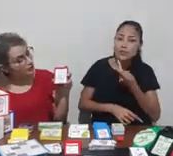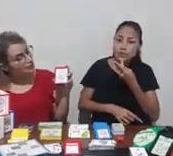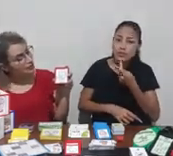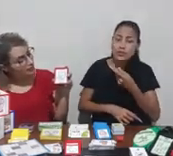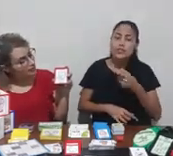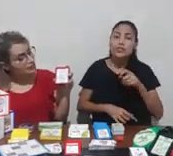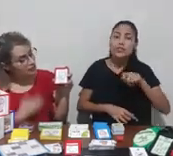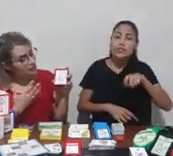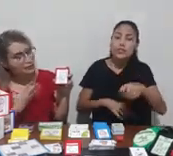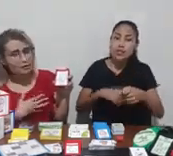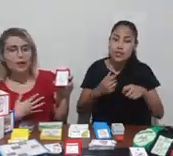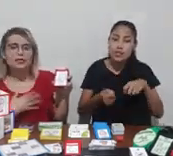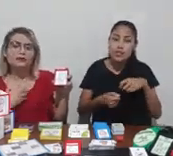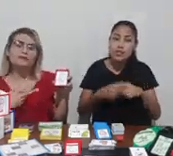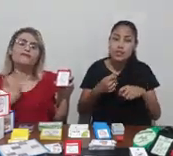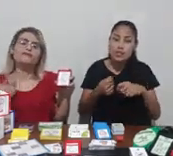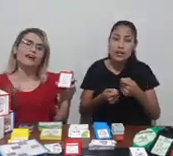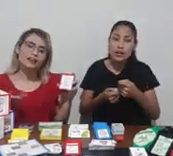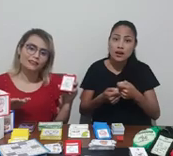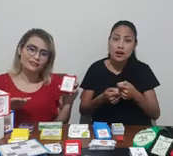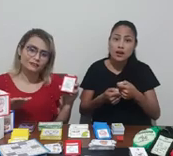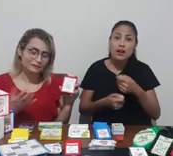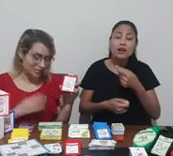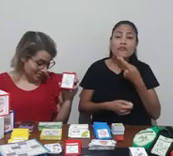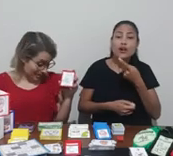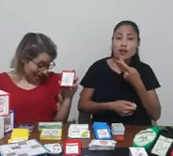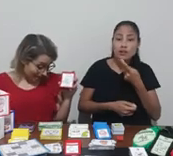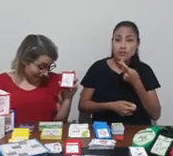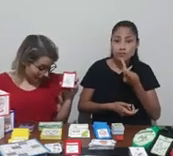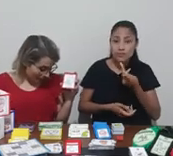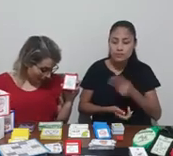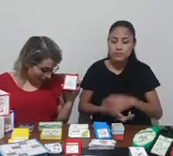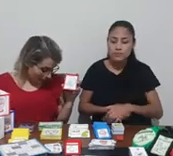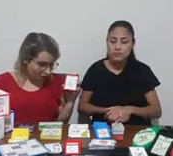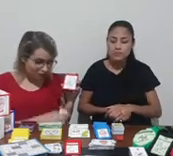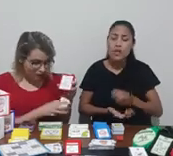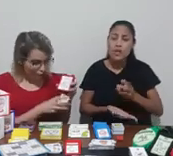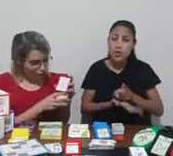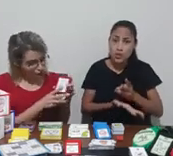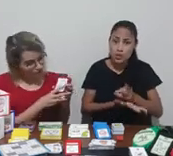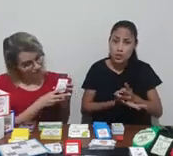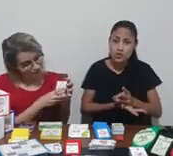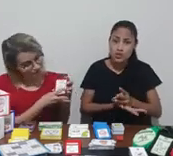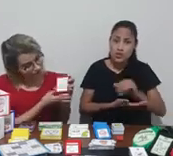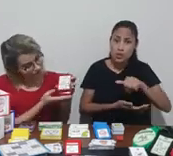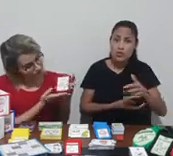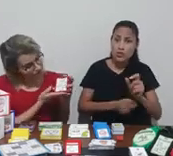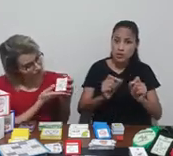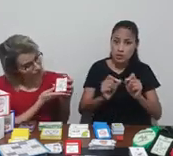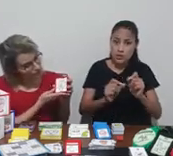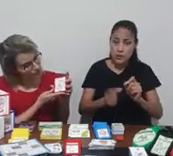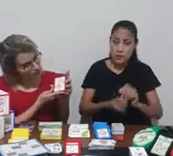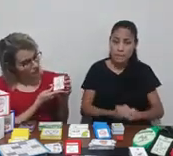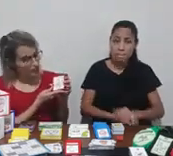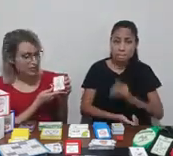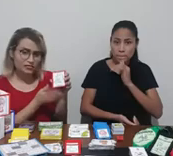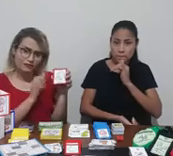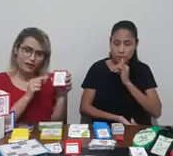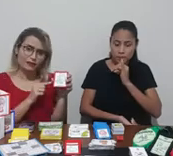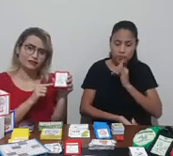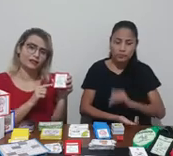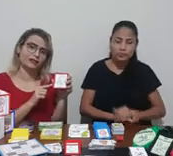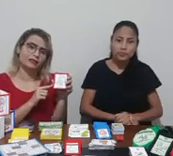tem que sinalizar para mim um falante. Aí eu sempre pego um gancho. Então, por exemplo,